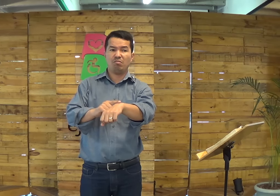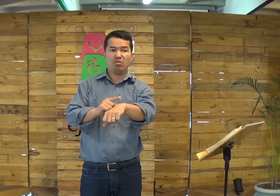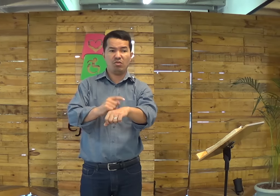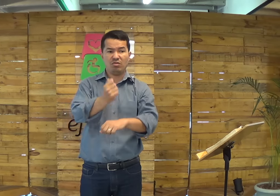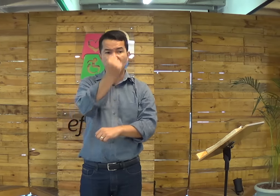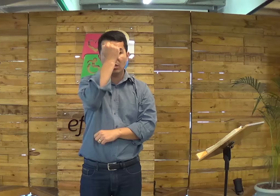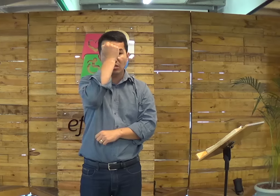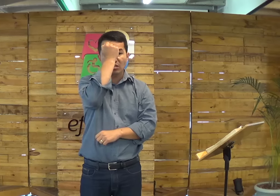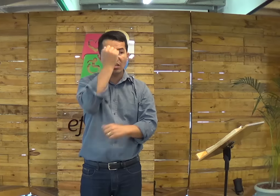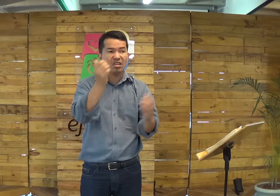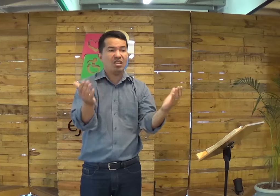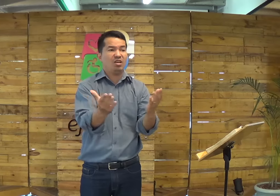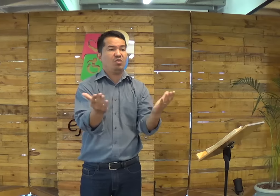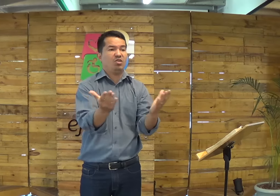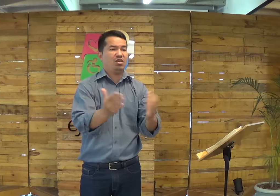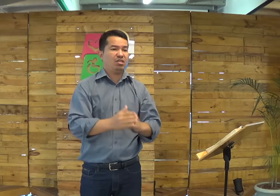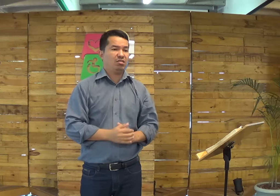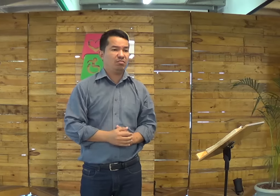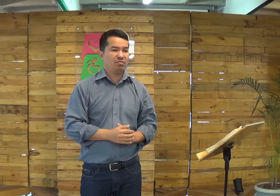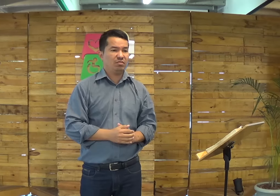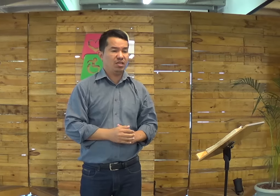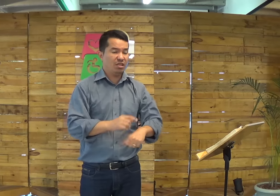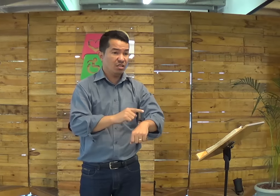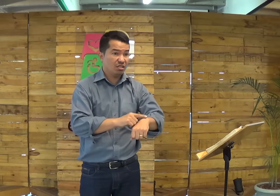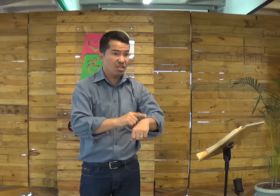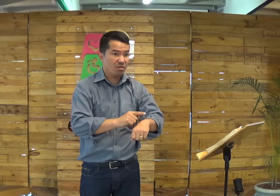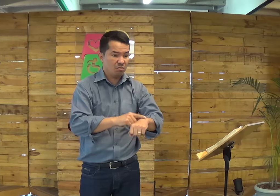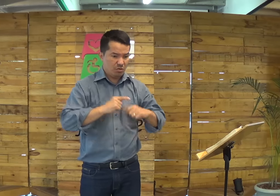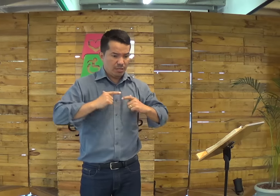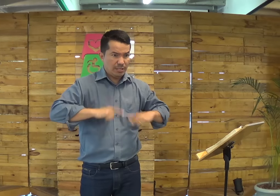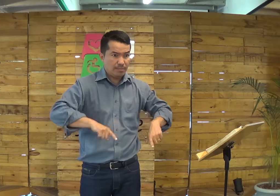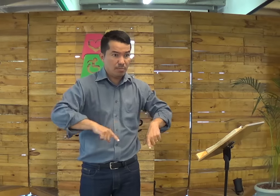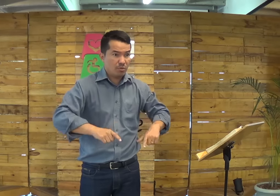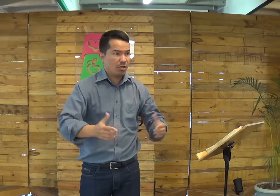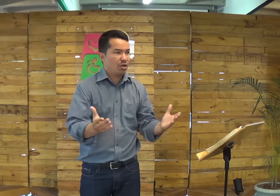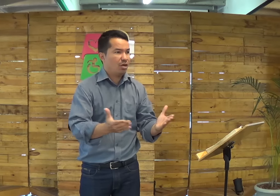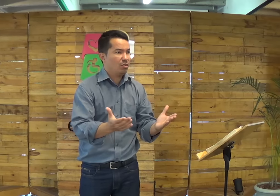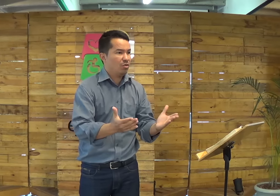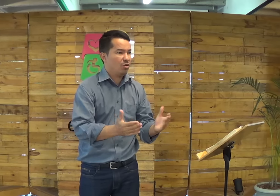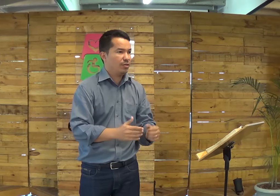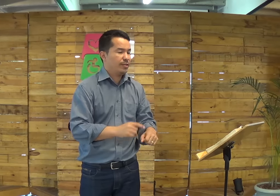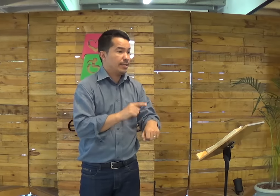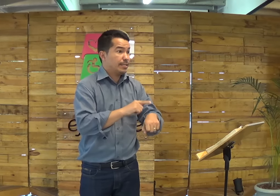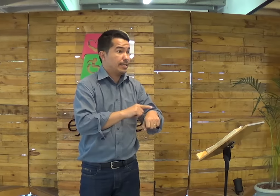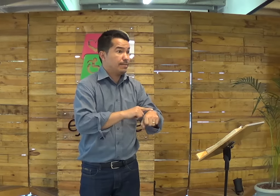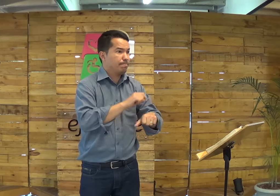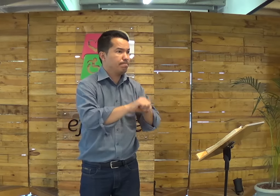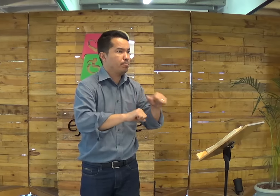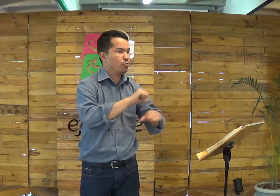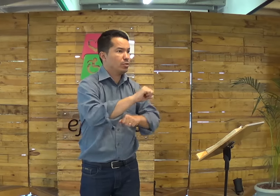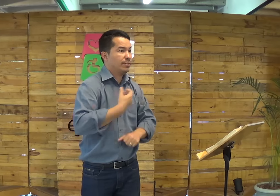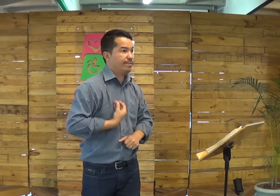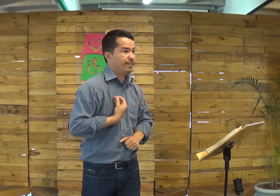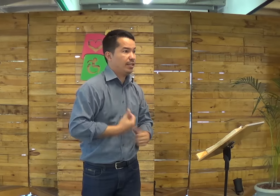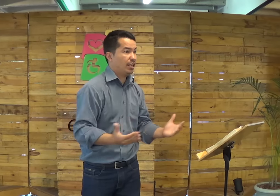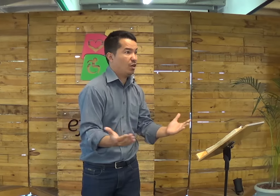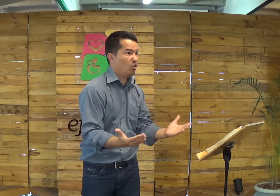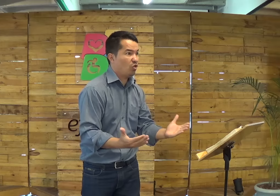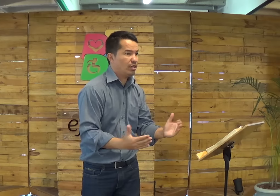o tempo Cadê o tempo do arrependimento é agora o tempo para sua vida é agora de